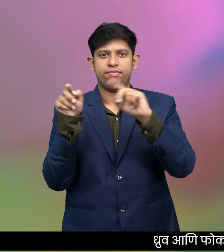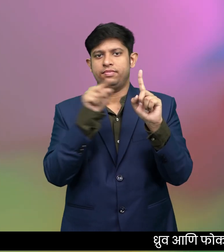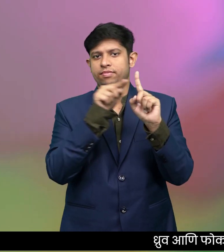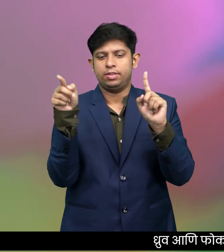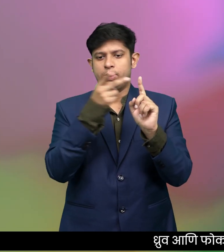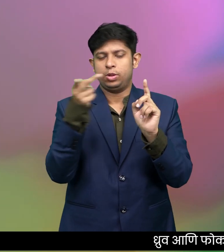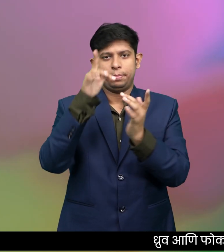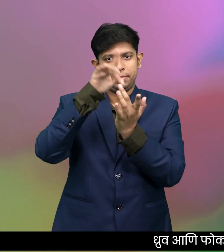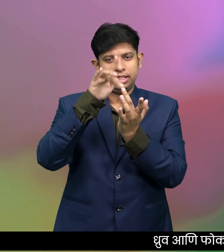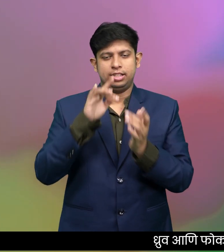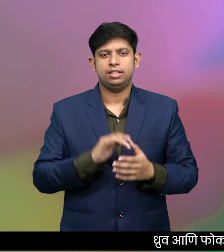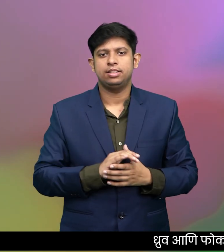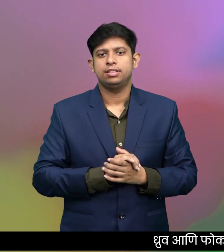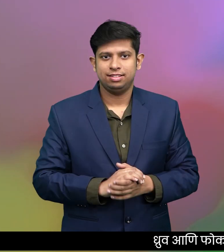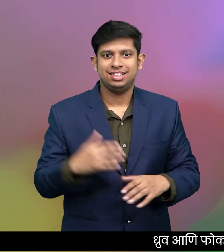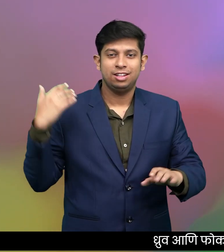F.